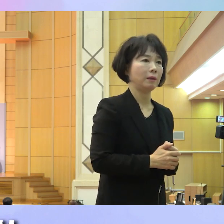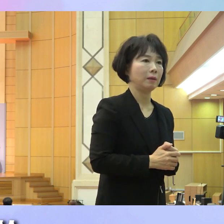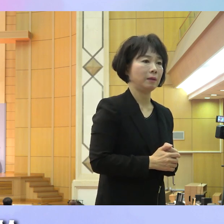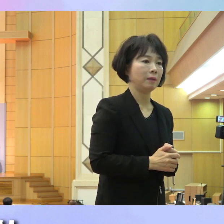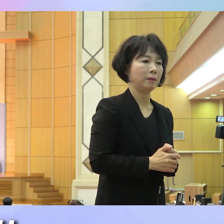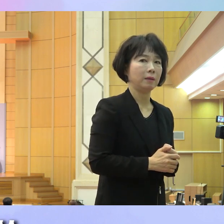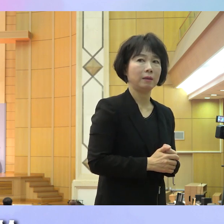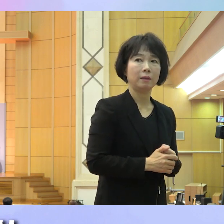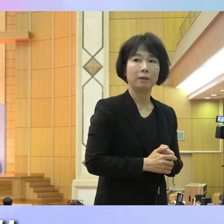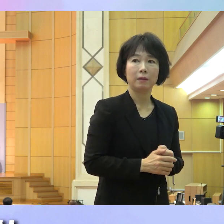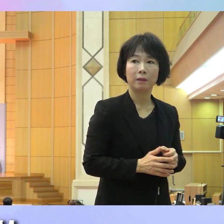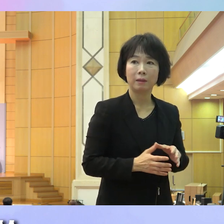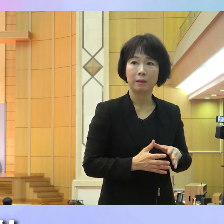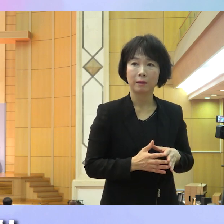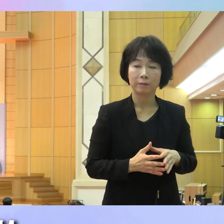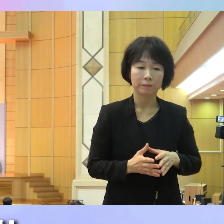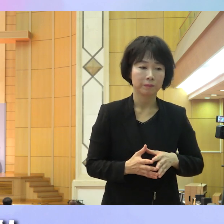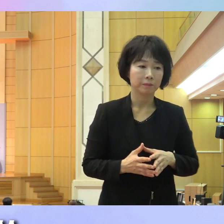진짜 농부라면